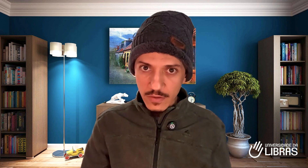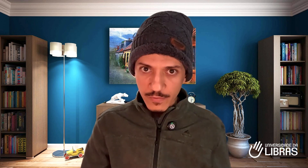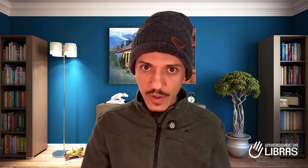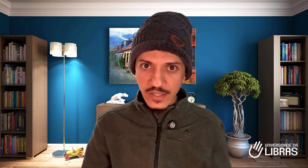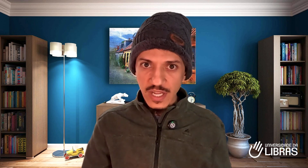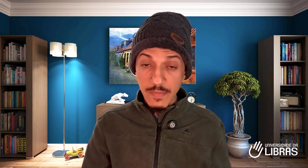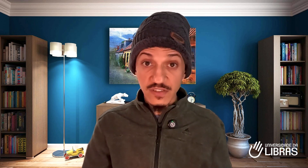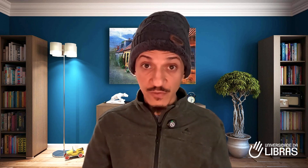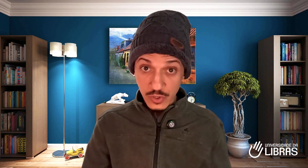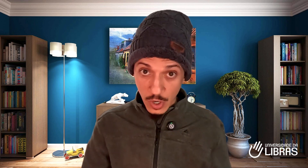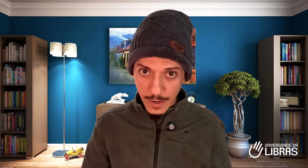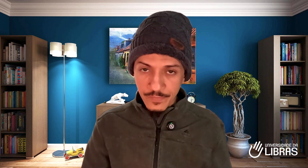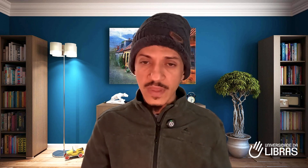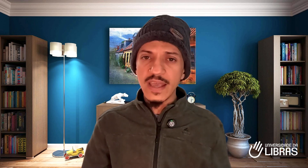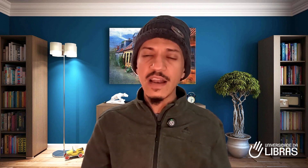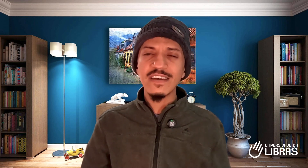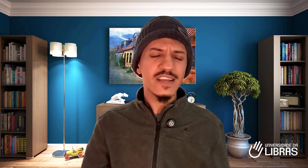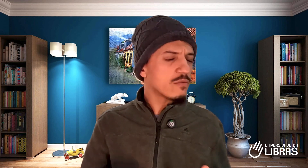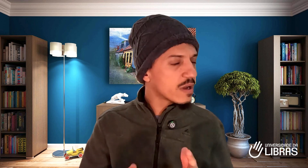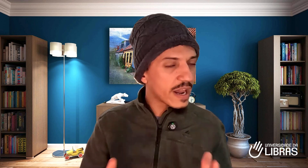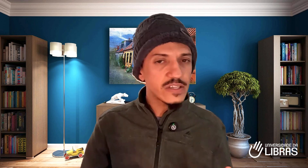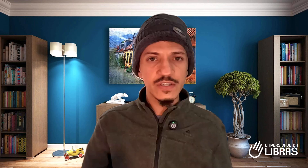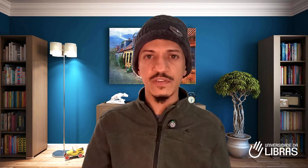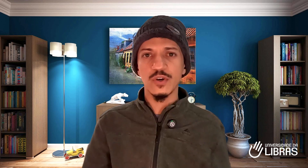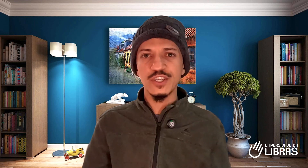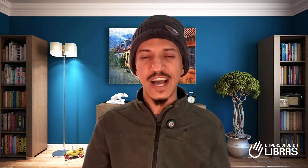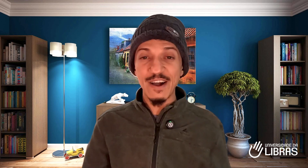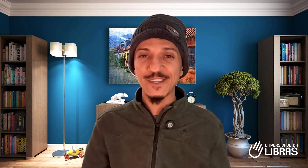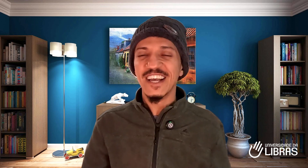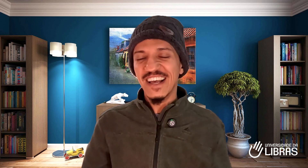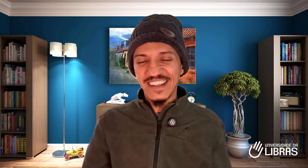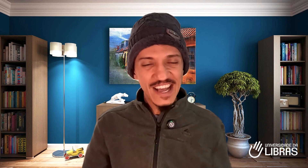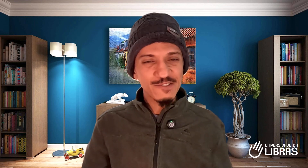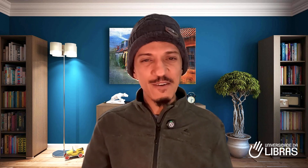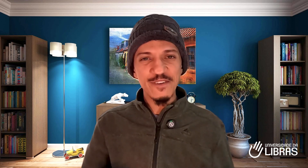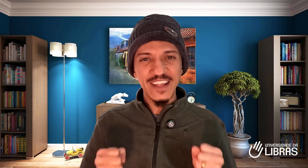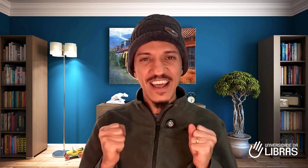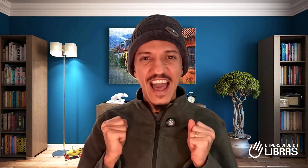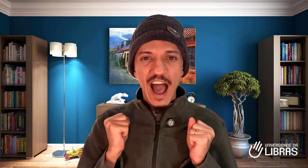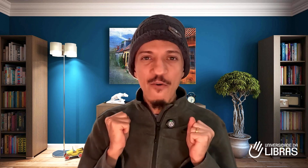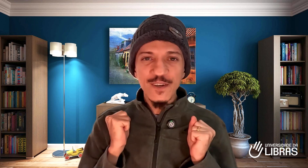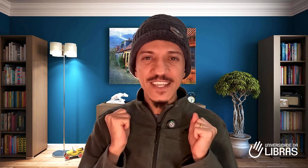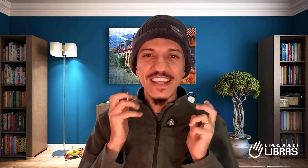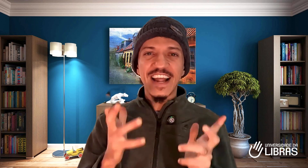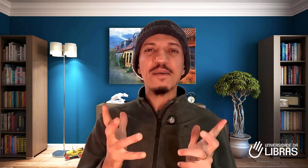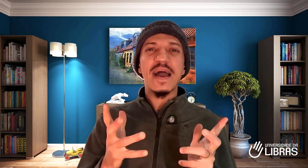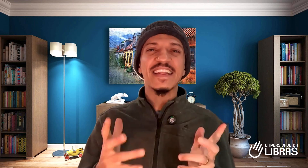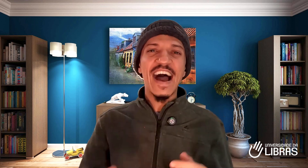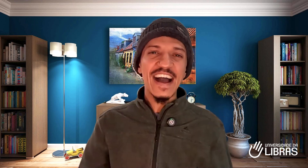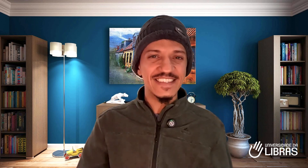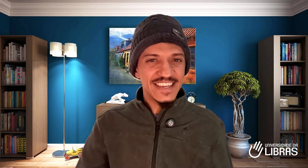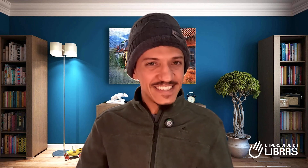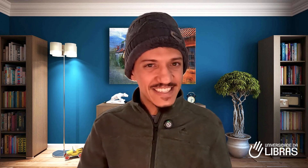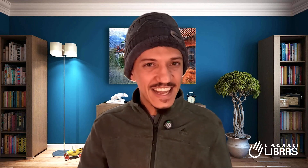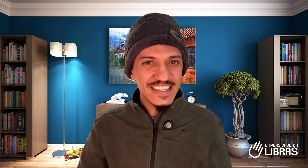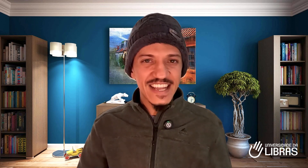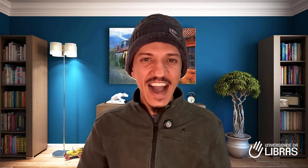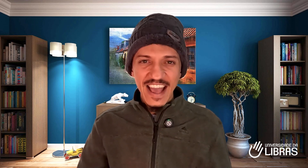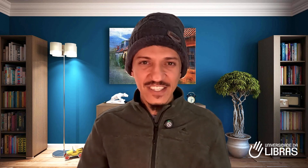Fluente em Libras funciona e ele vai ser um grande divisor de águas na sua vida ao você ter a liberdade de sinalizar e se